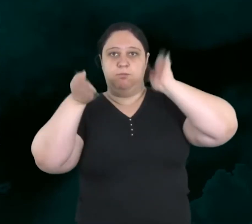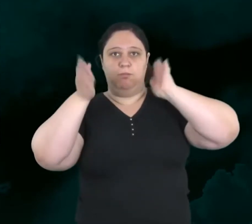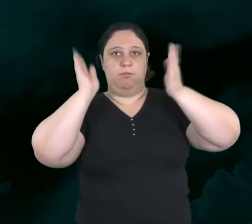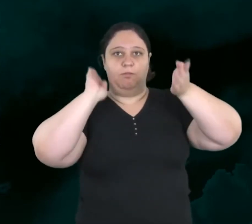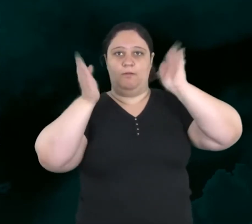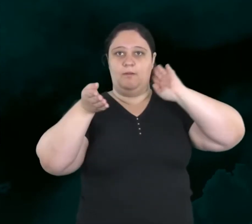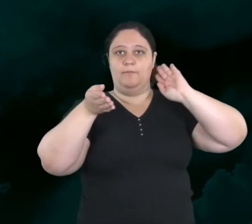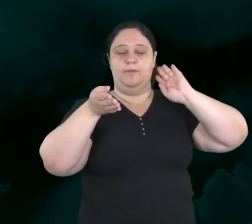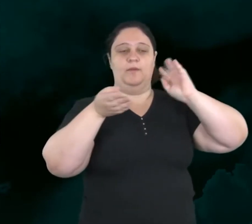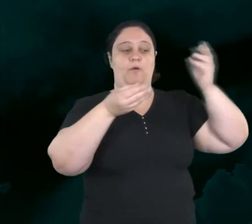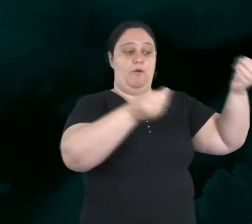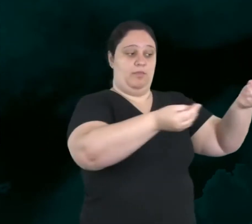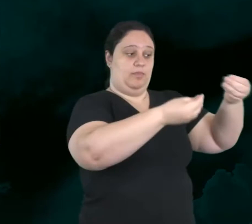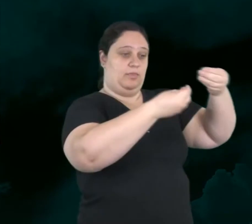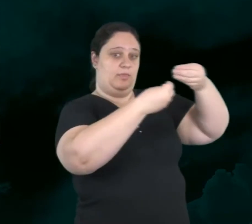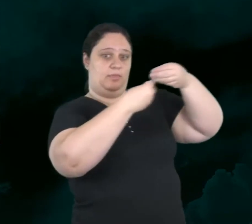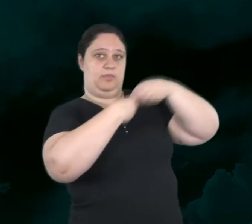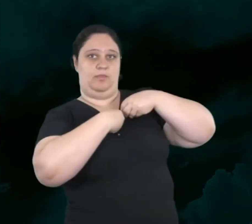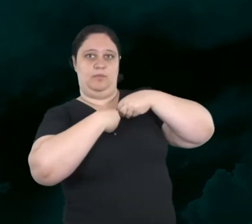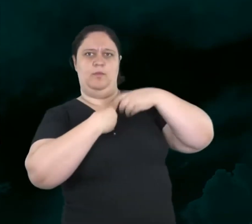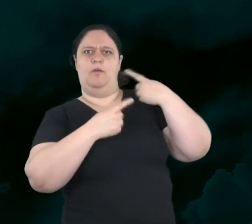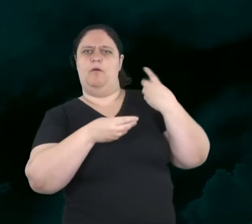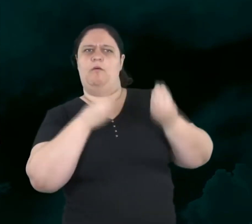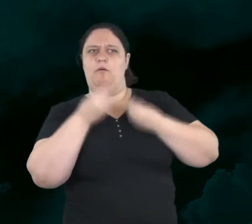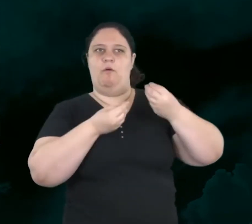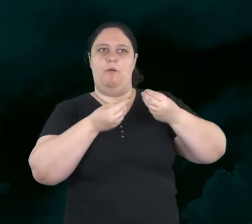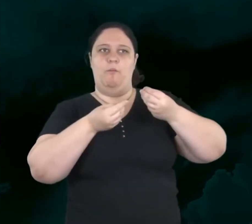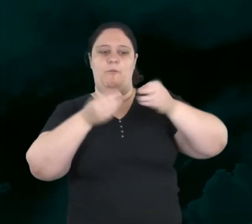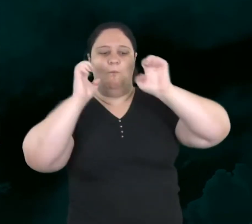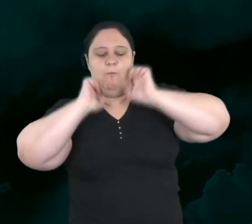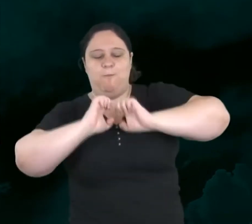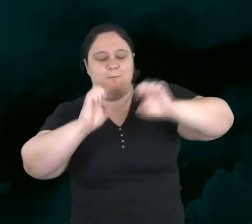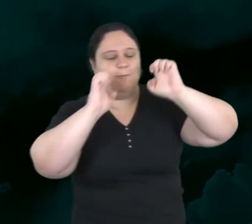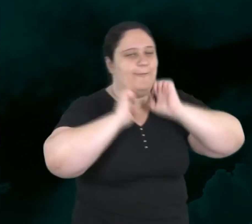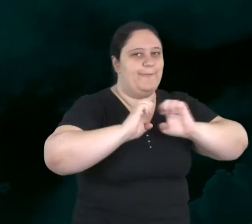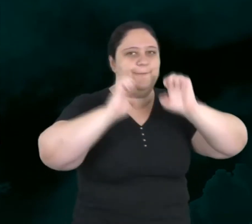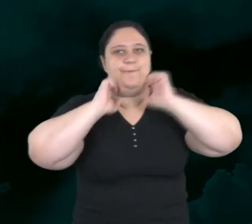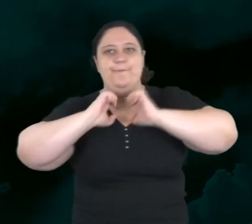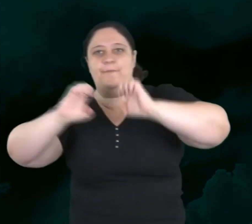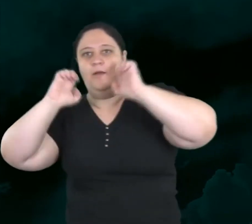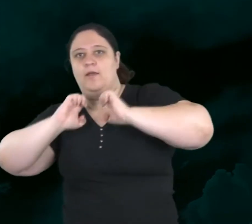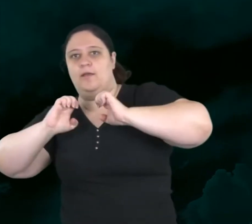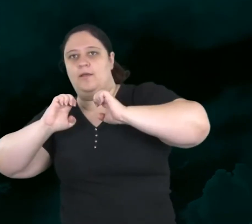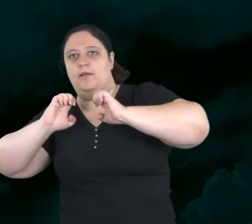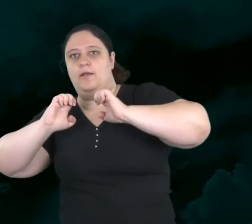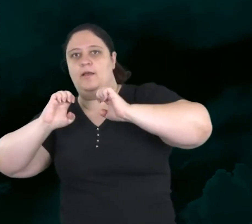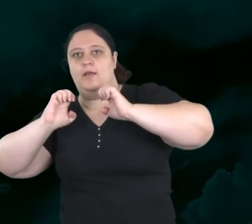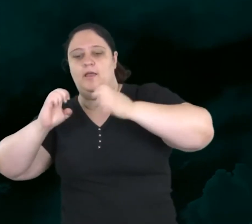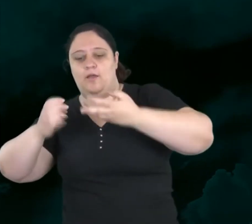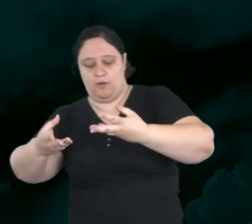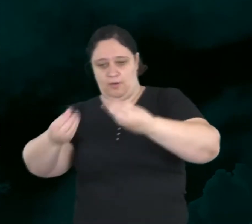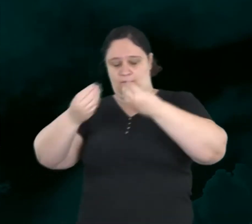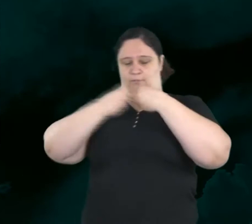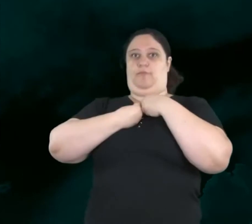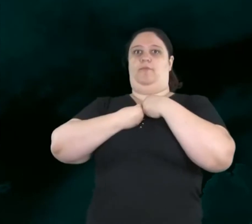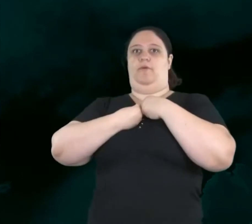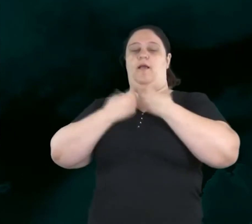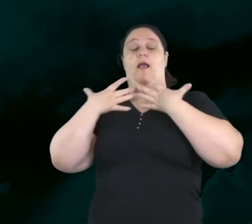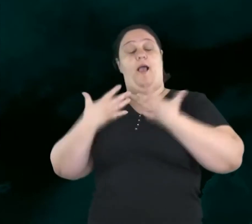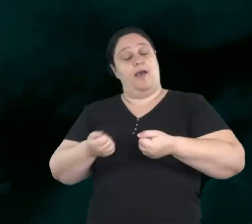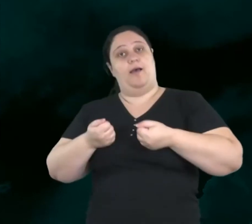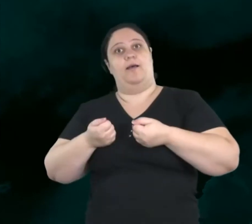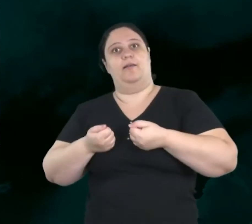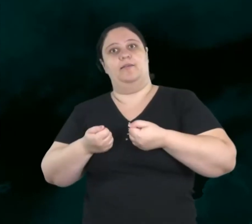chegou até nós. Alguém pregou o Evangelho, né, a palavra da fé para nós. E qual